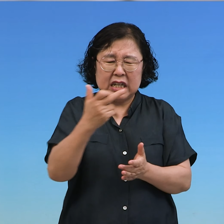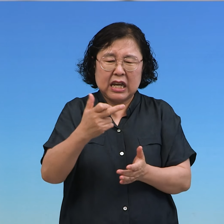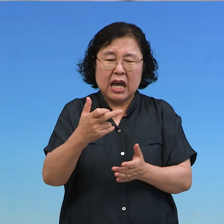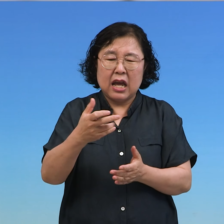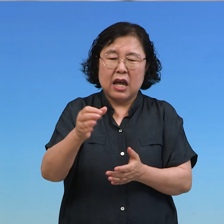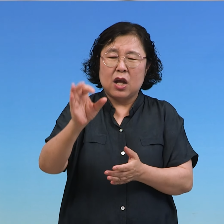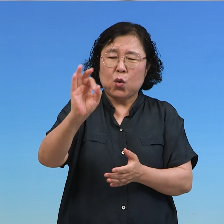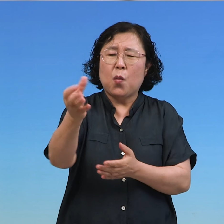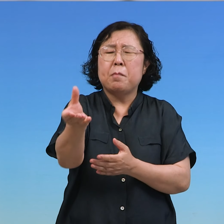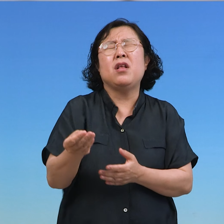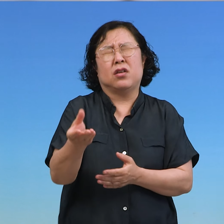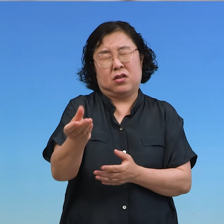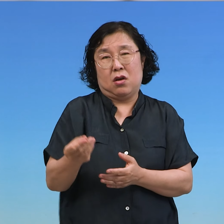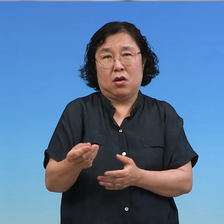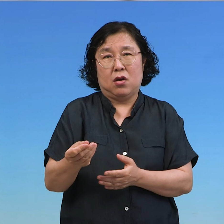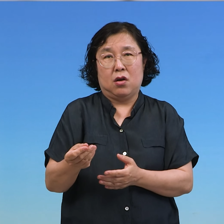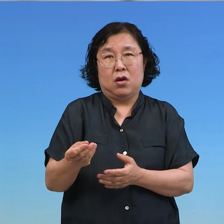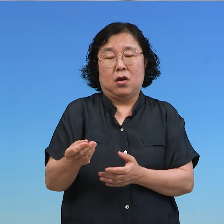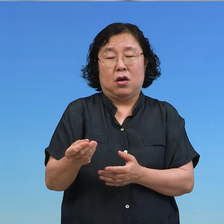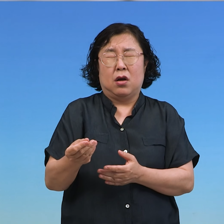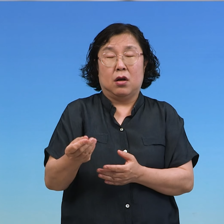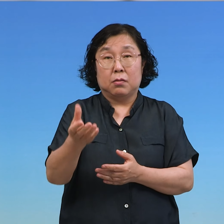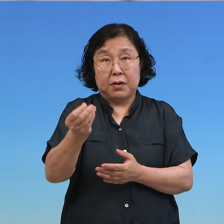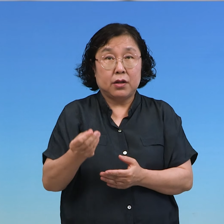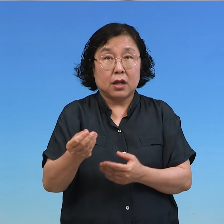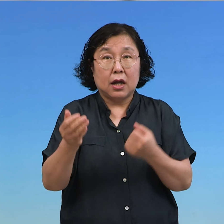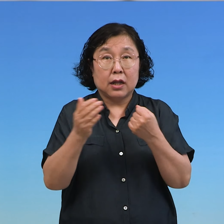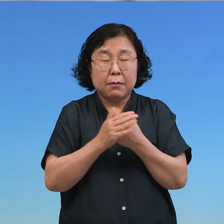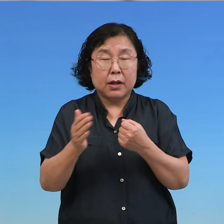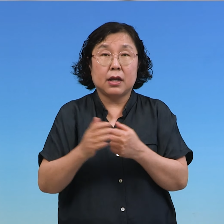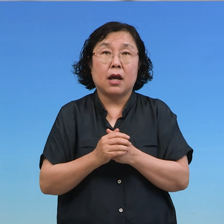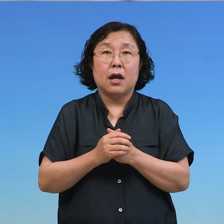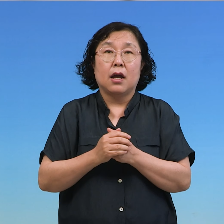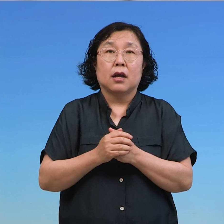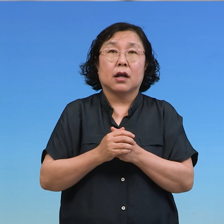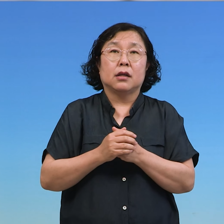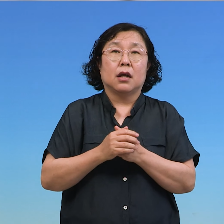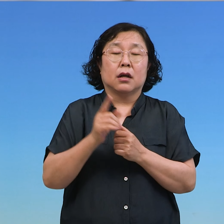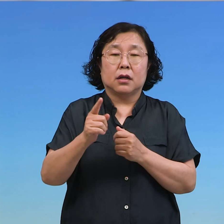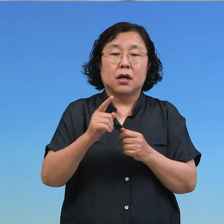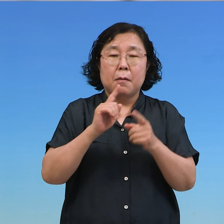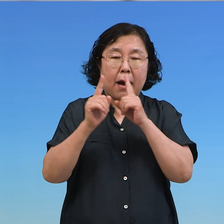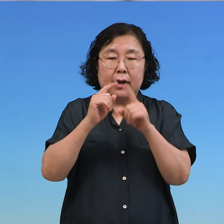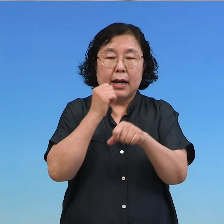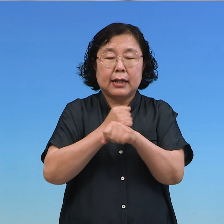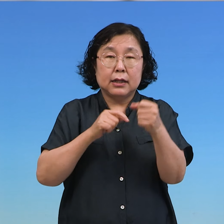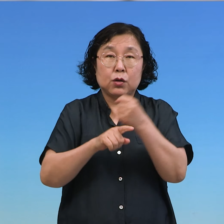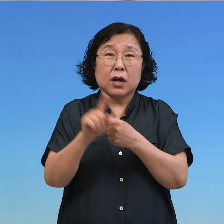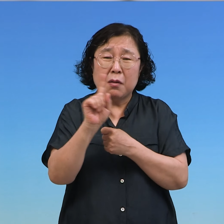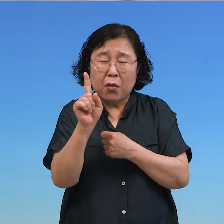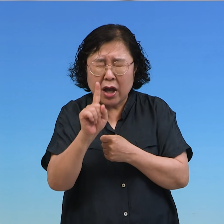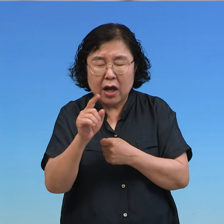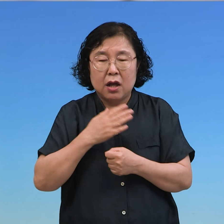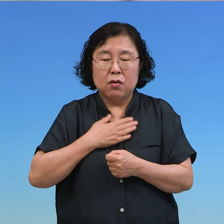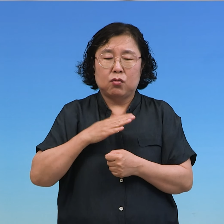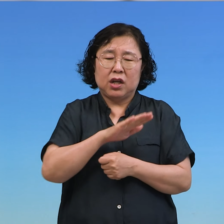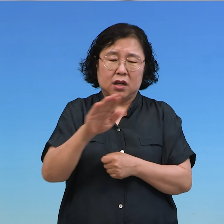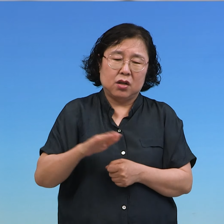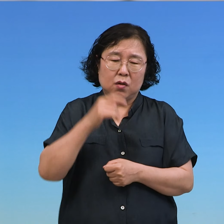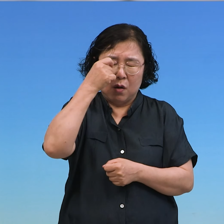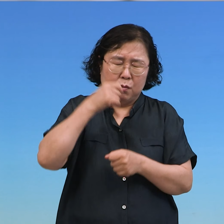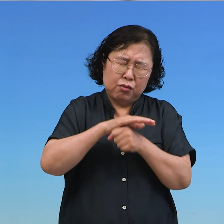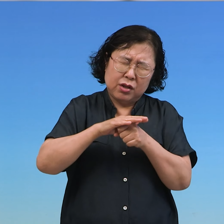그게 무슨 뜻인지 아시겠죠 왜 안 해도 되는 이야기를 온 지금 시청자들이 다 보는데 왜 하는지 아시겠죠 좀 불쌍히